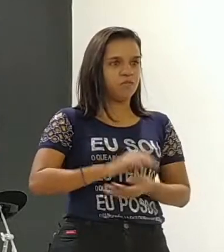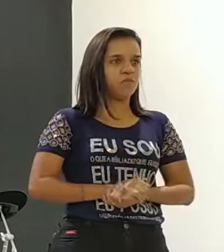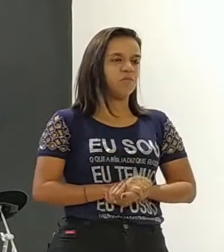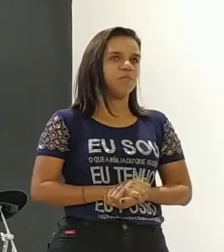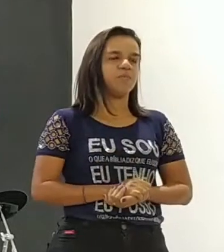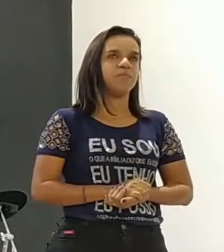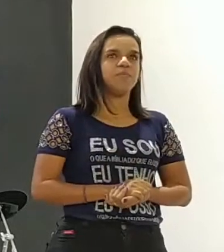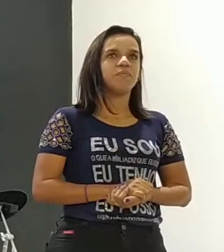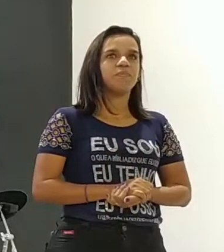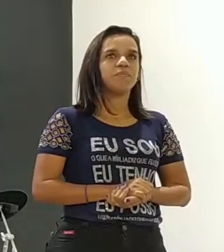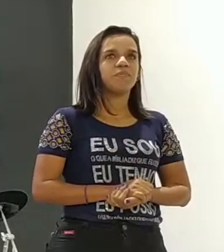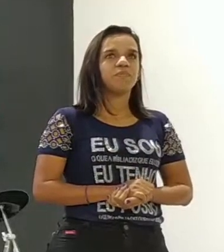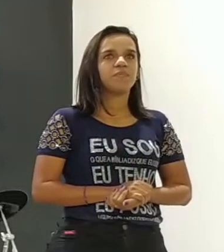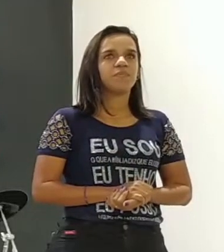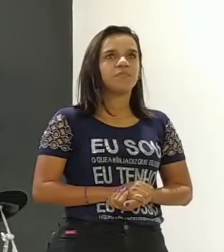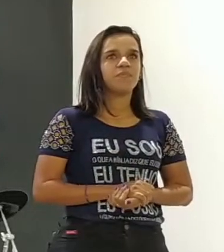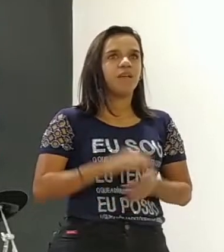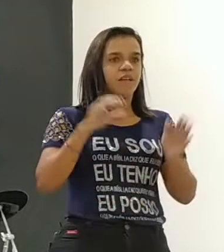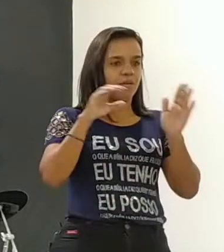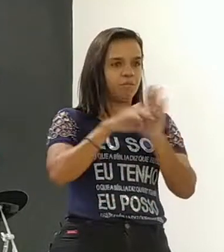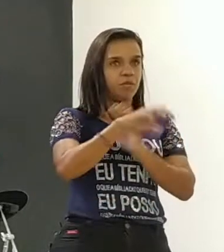versículo 34.